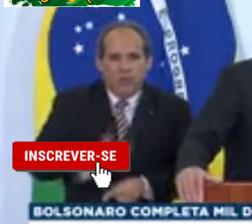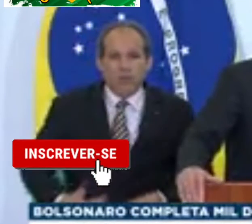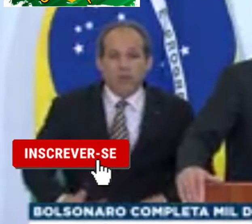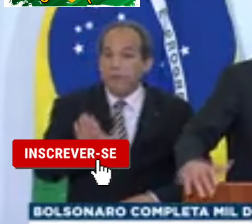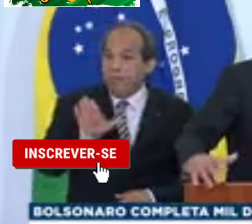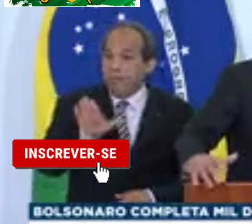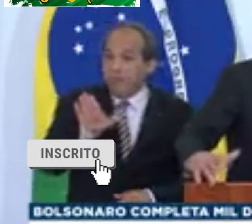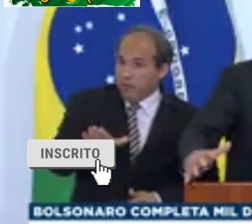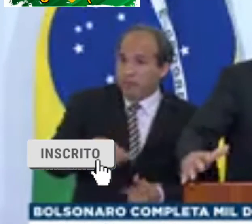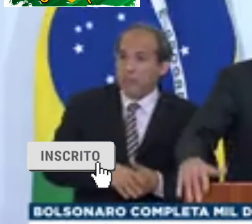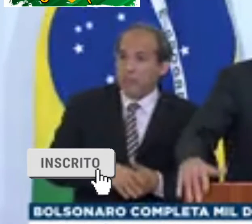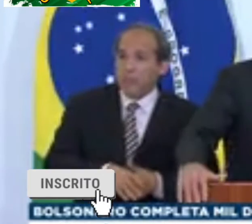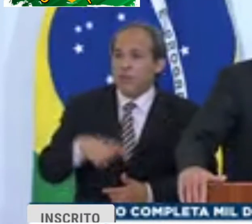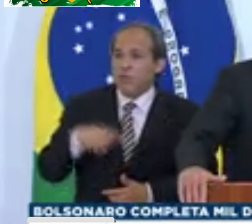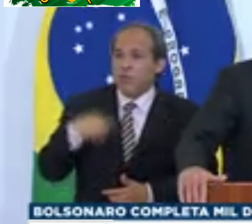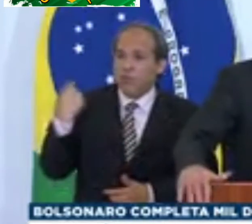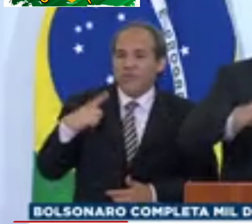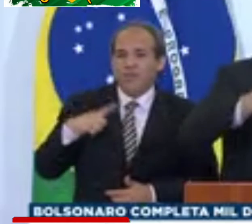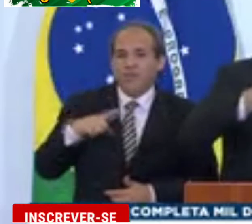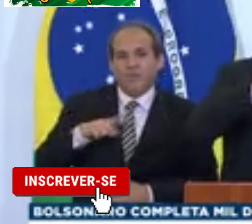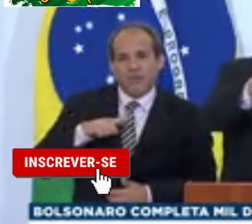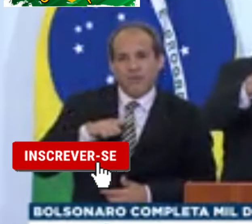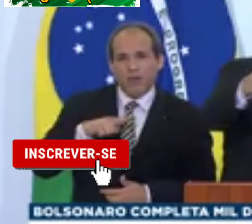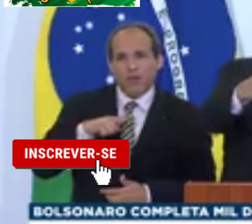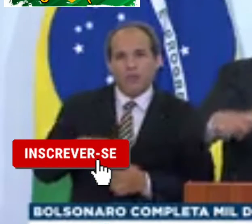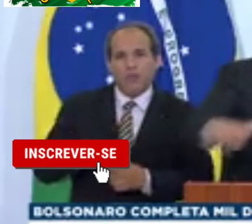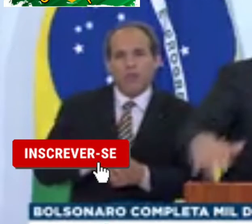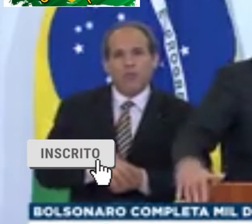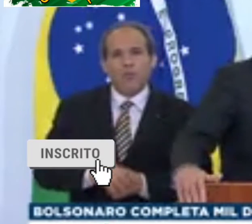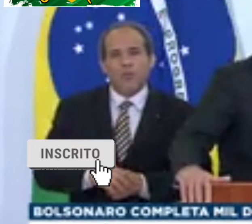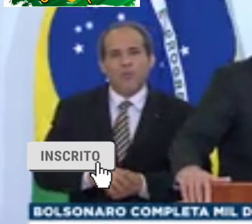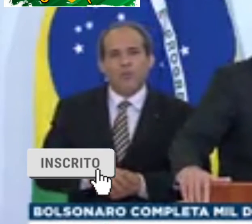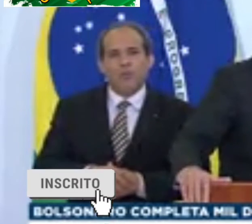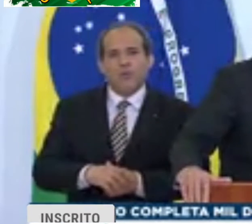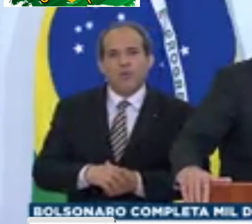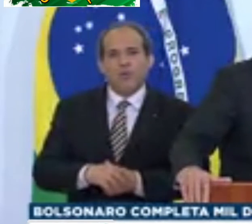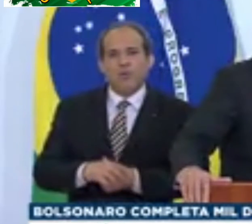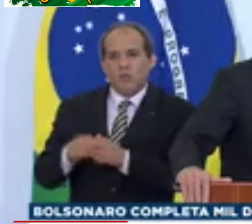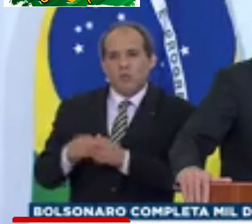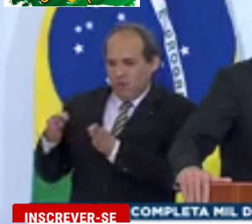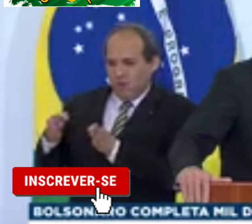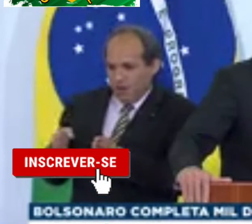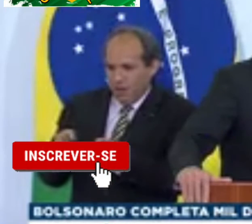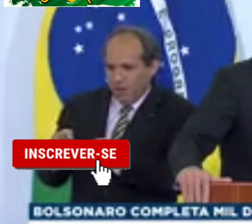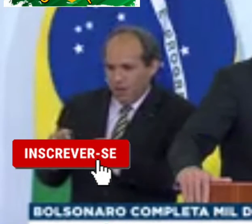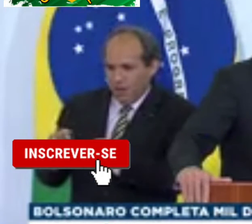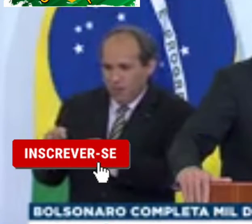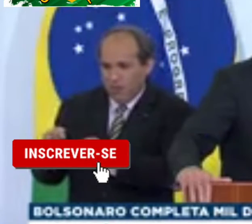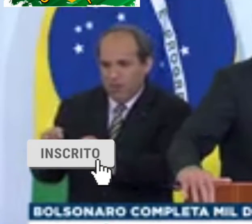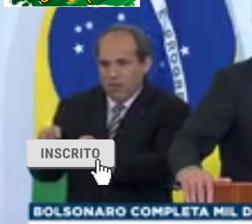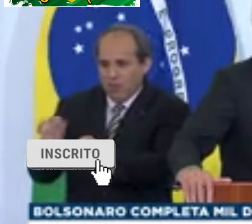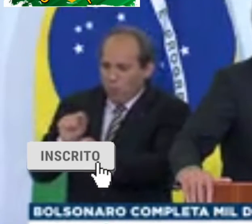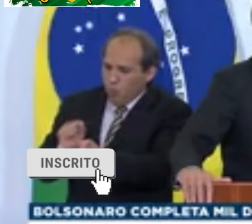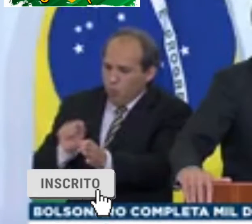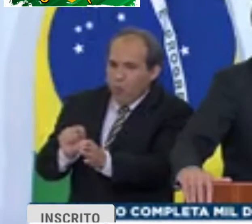Mas nós temos um percurso.